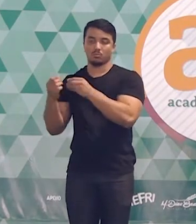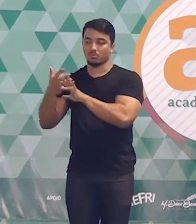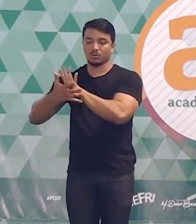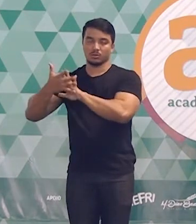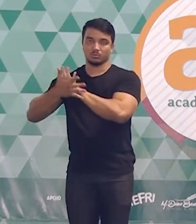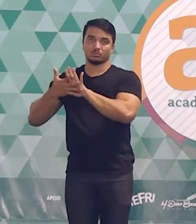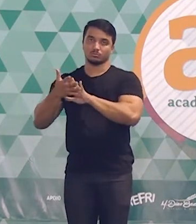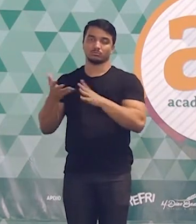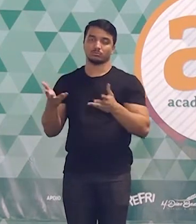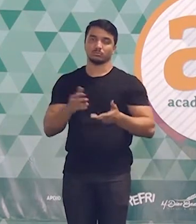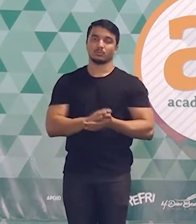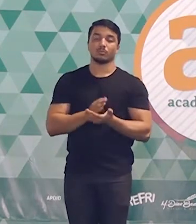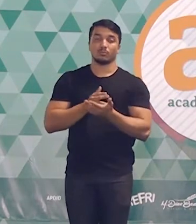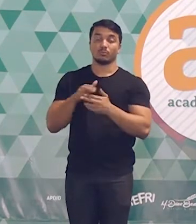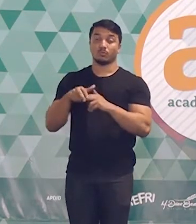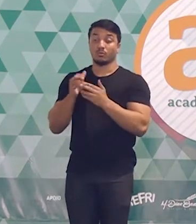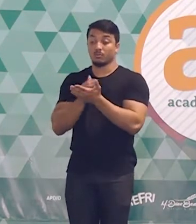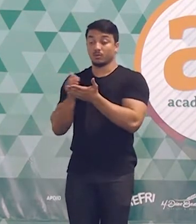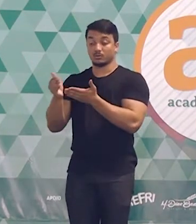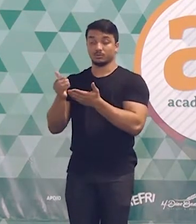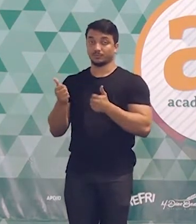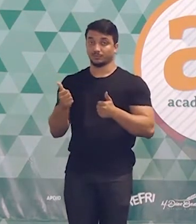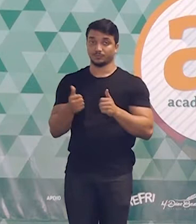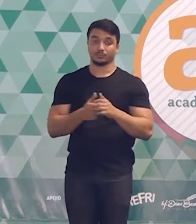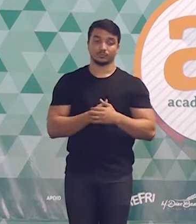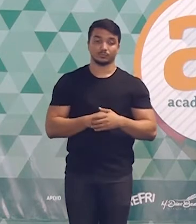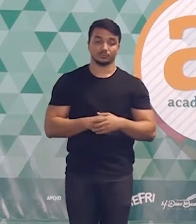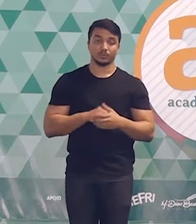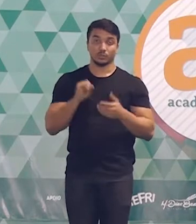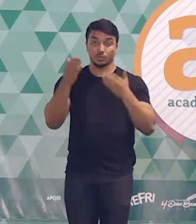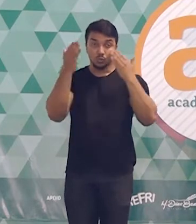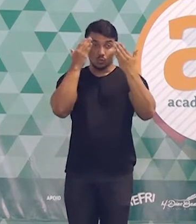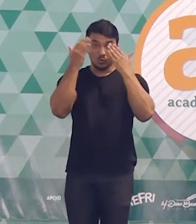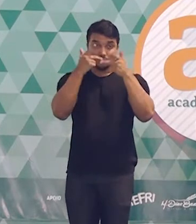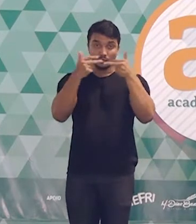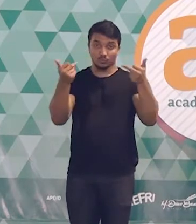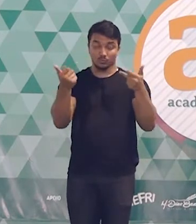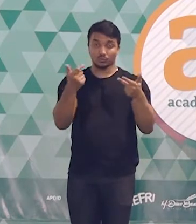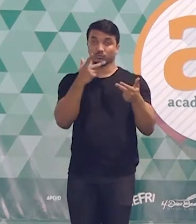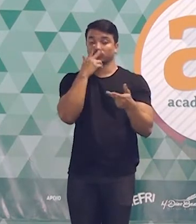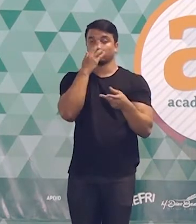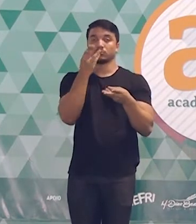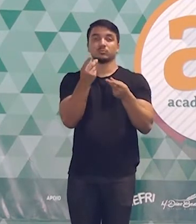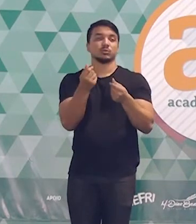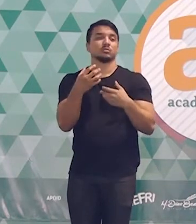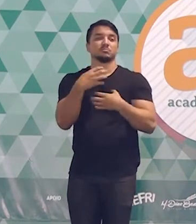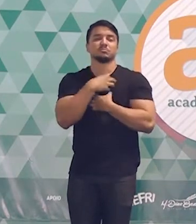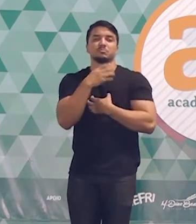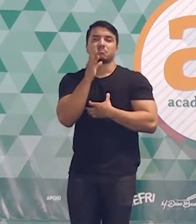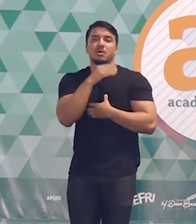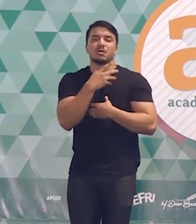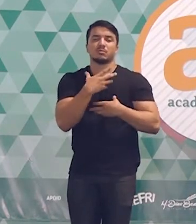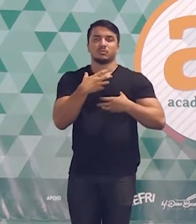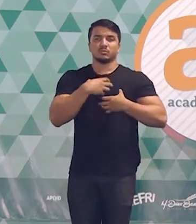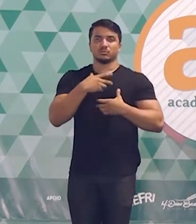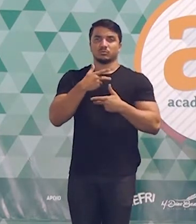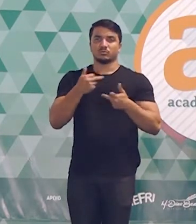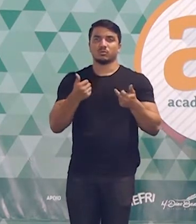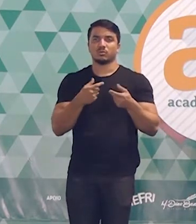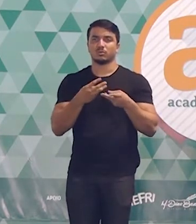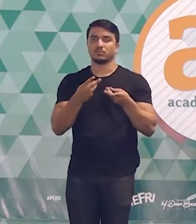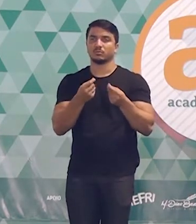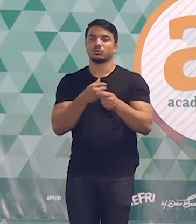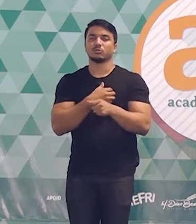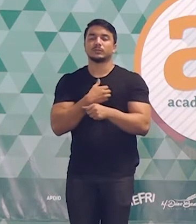aí que nós vamos caminhar. Qualquer dúvida, qualquer anseio existencial, qualquer incômodo, qualquer brotueja,